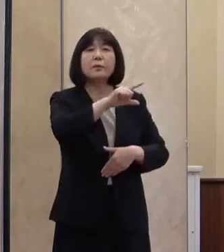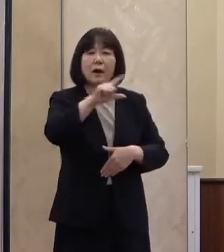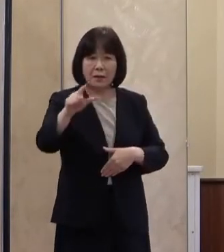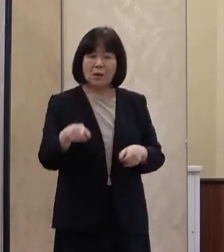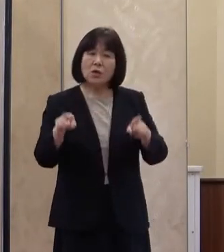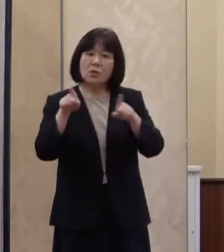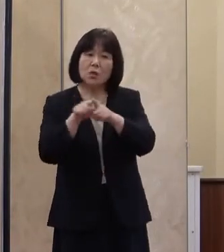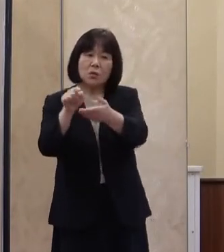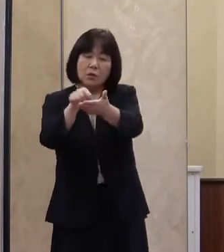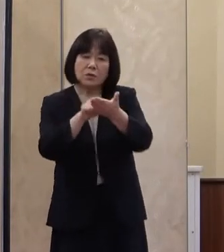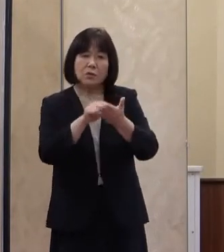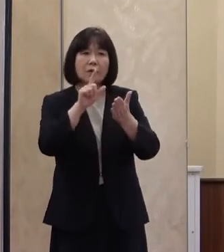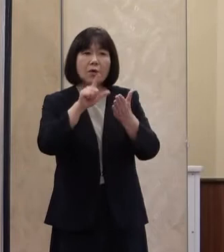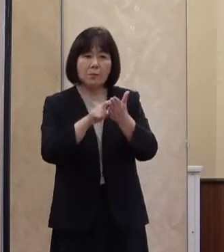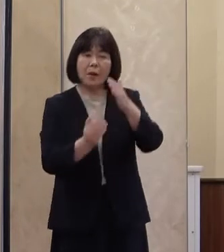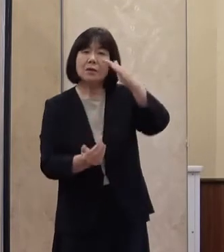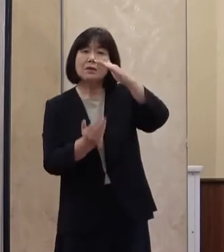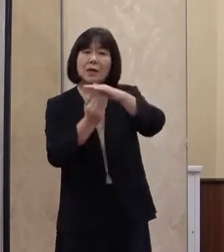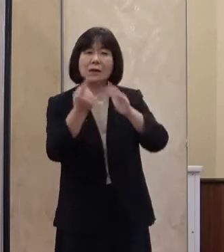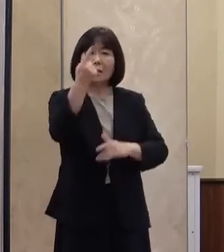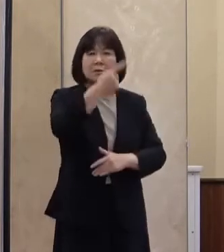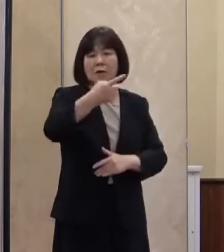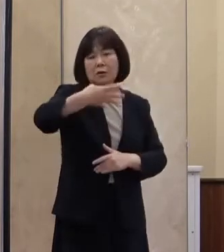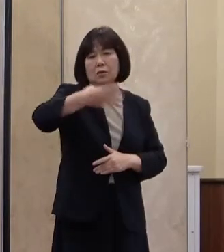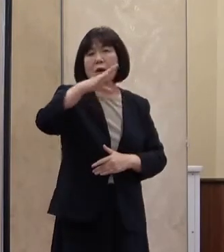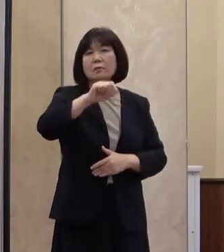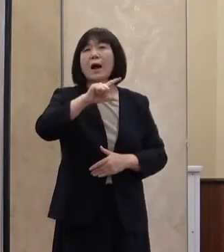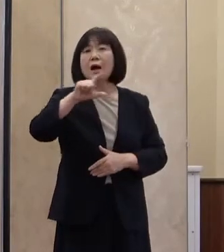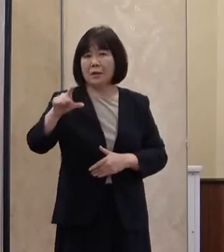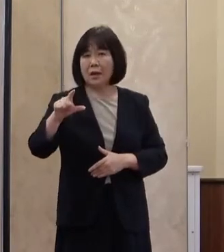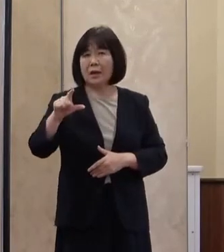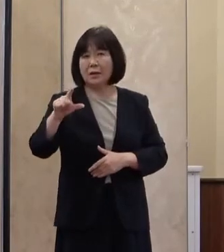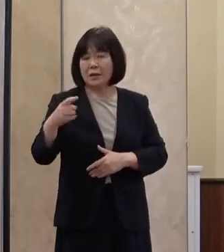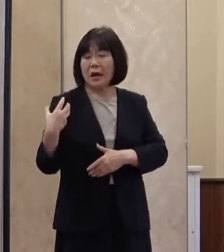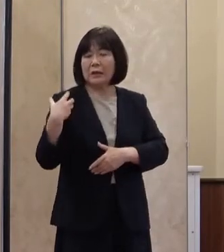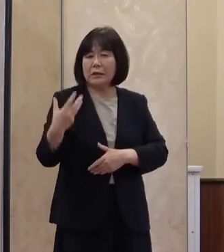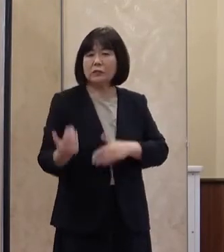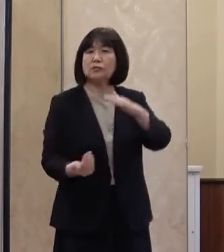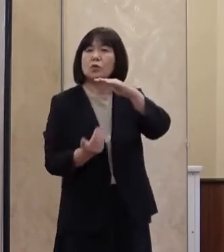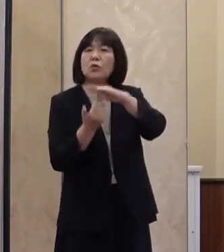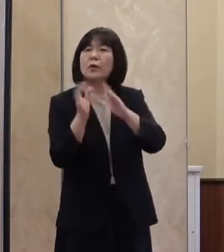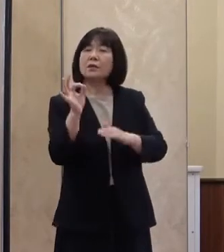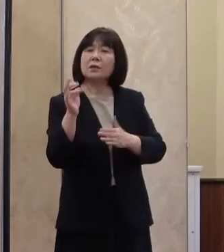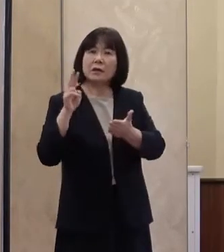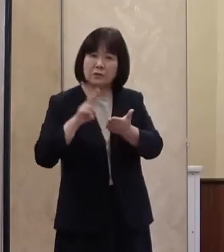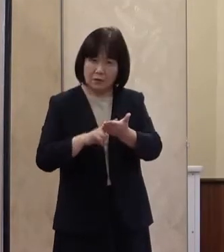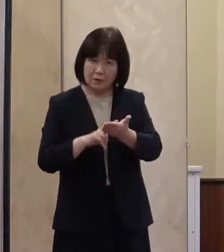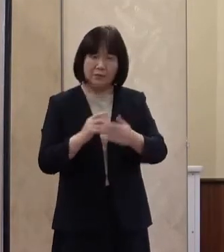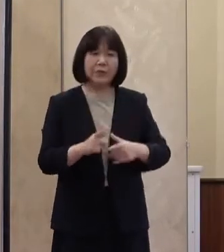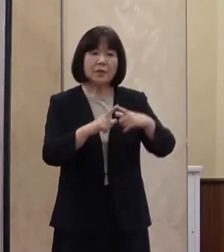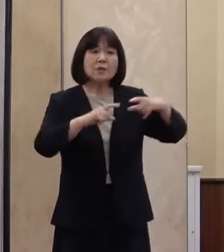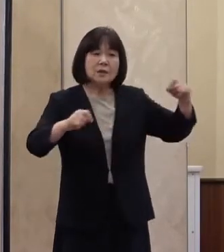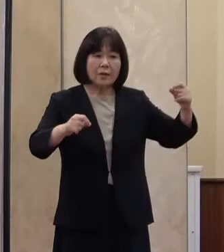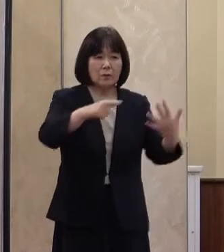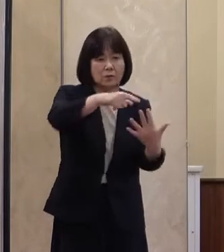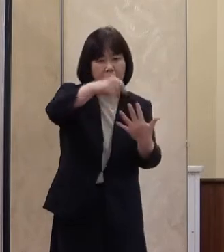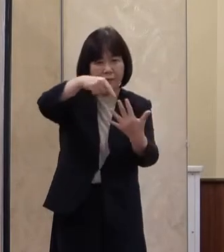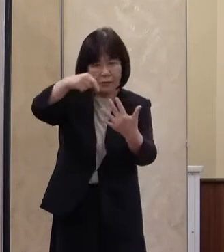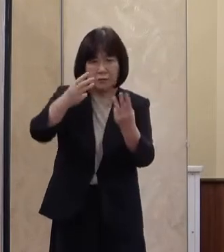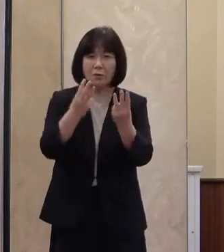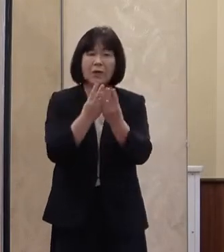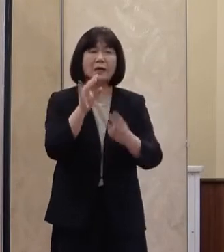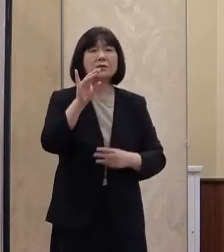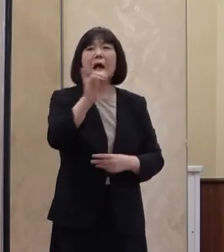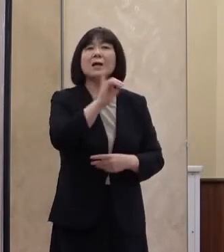して共同申請の場合は最大で1400万円が委託の上限になります。全国で1000件程度が採択される